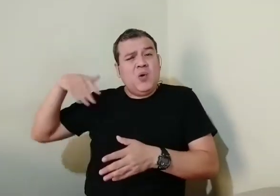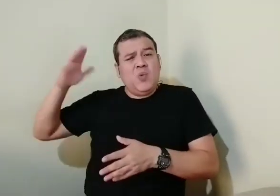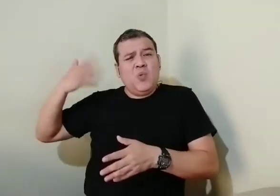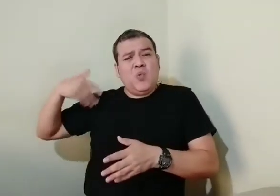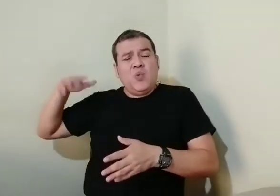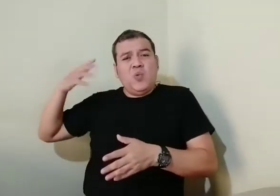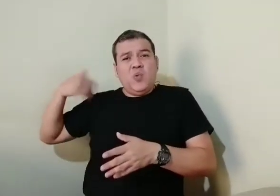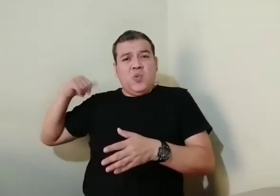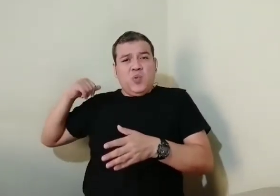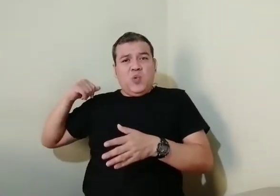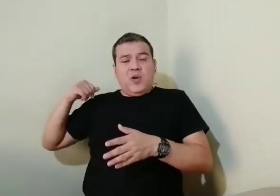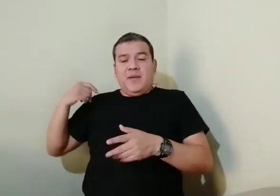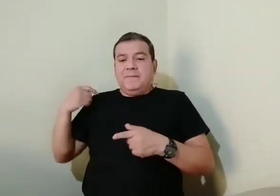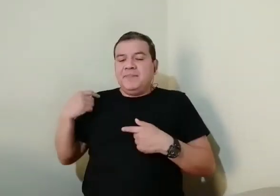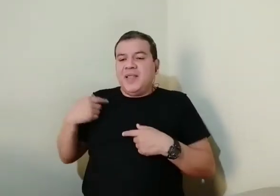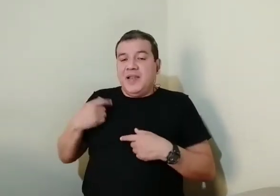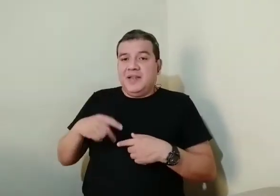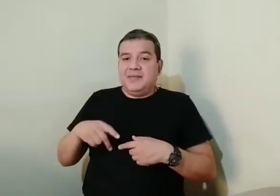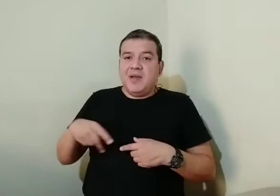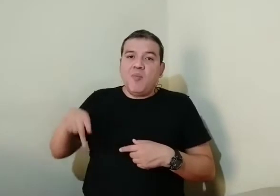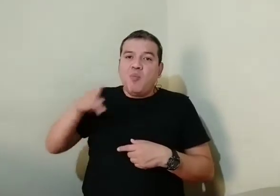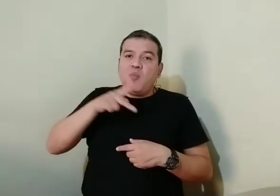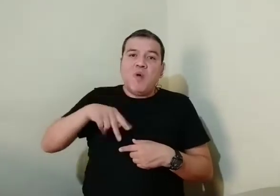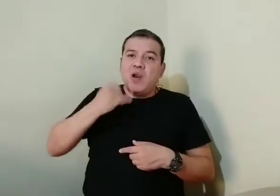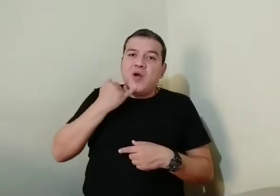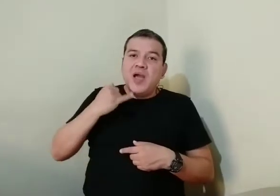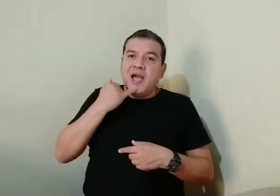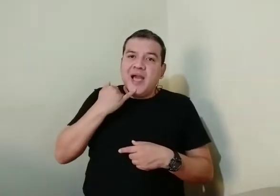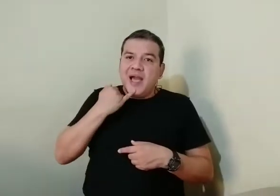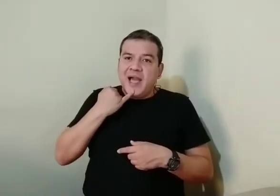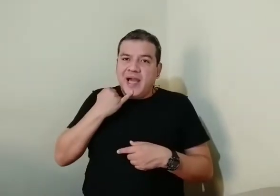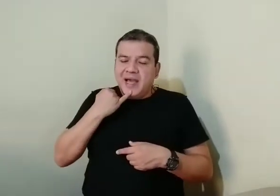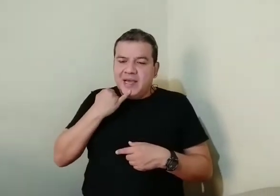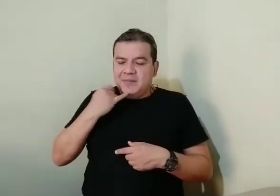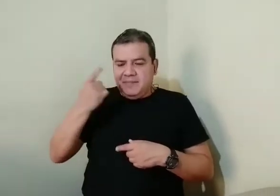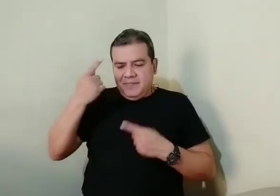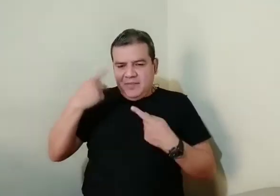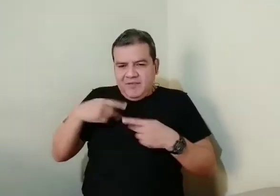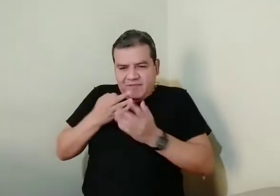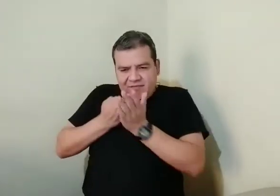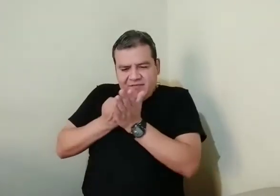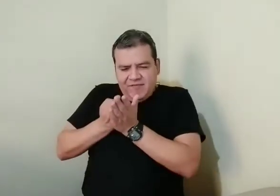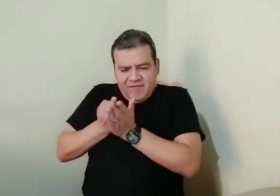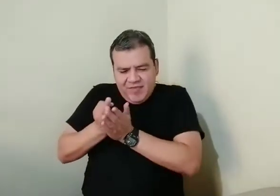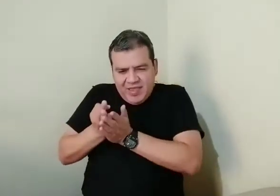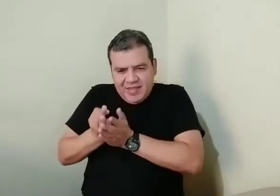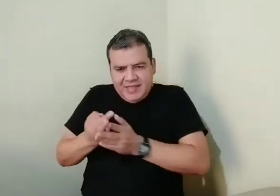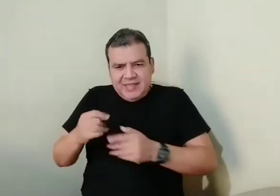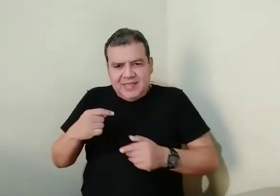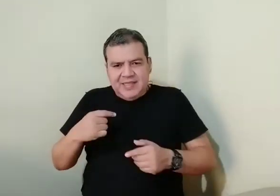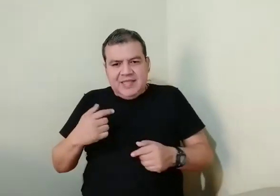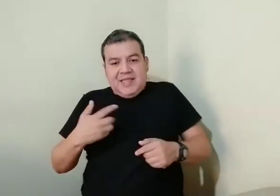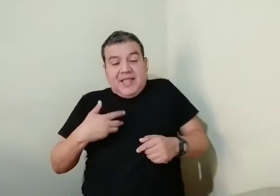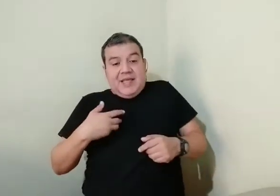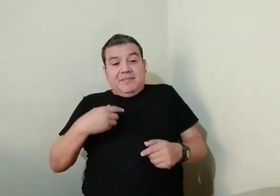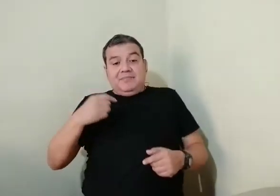la educación de la juventud. El Señor había indicado que desde la más